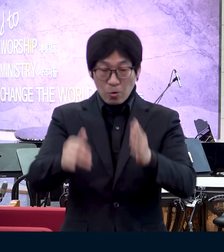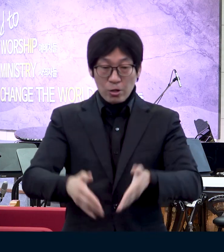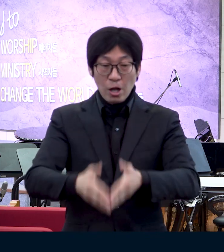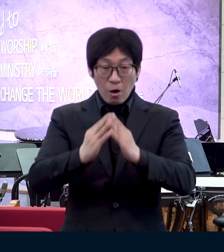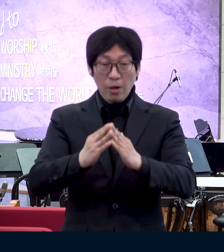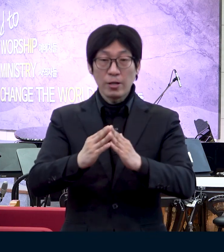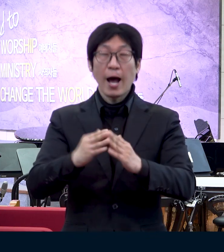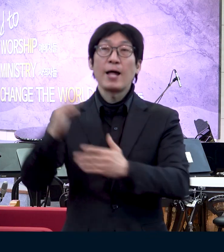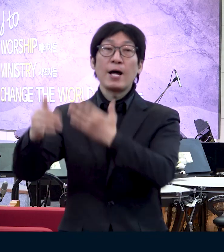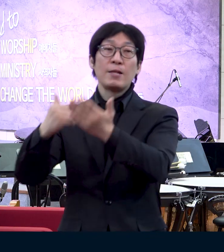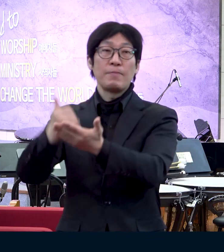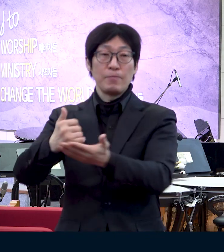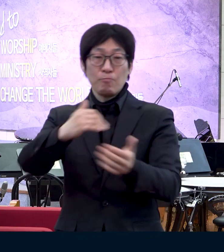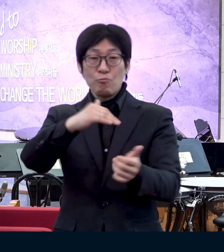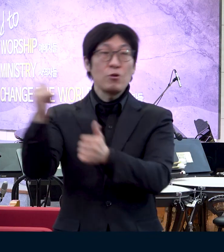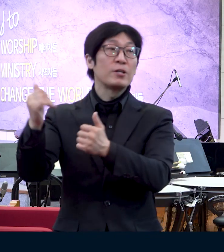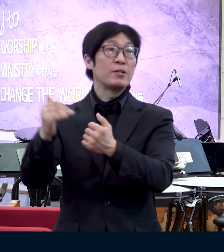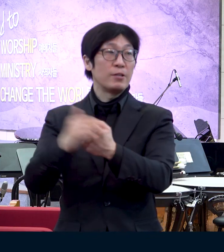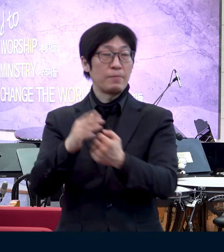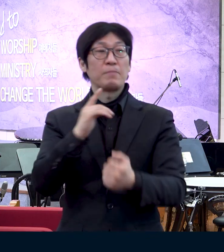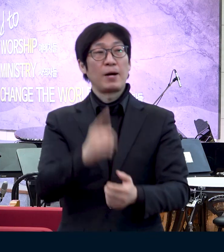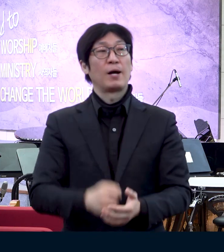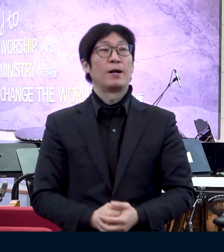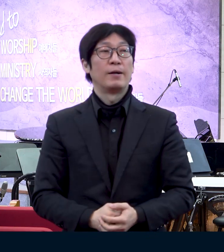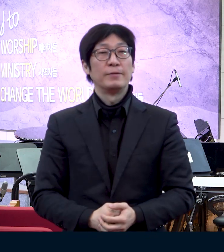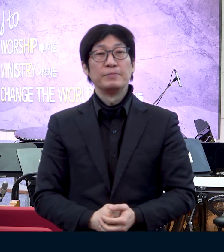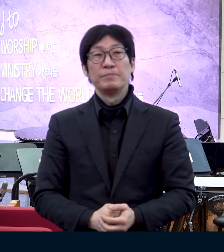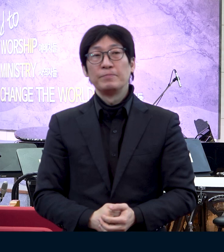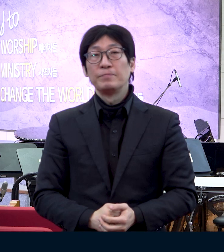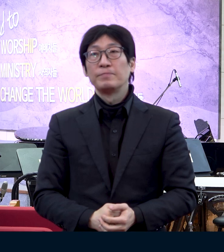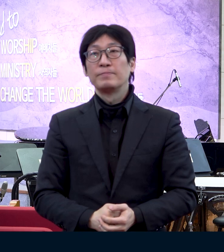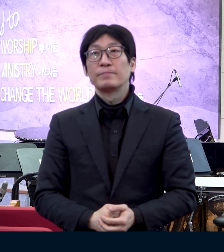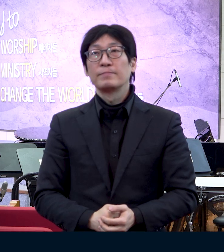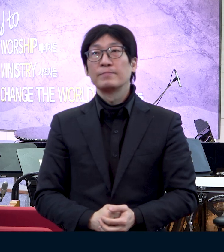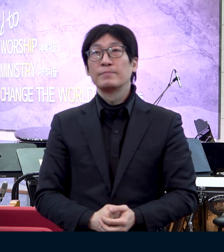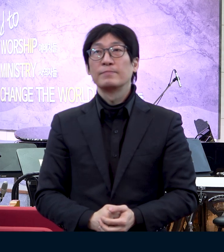그 부르심을 받고 태어난 것이다, 그런 이야기죠.